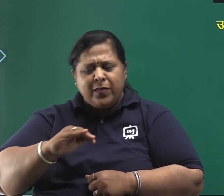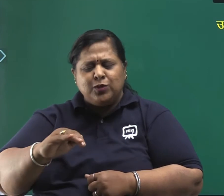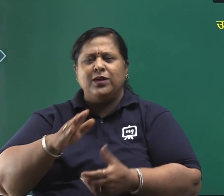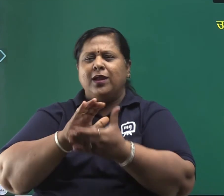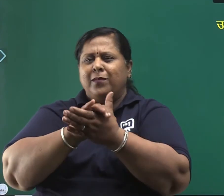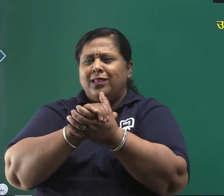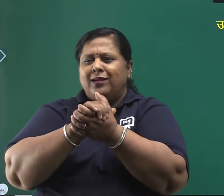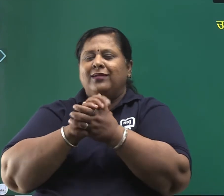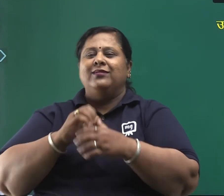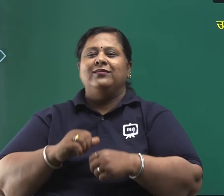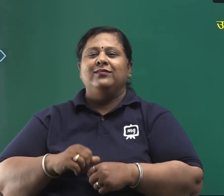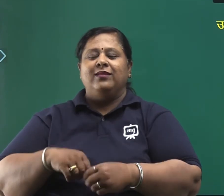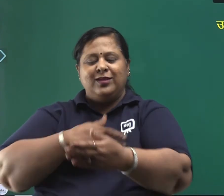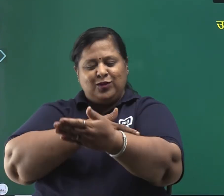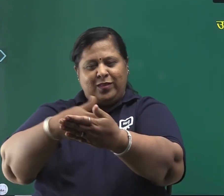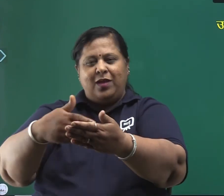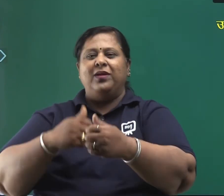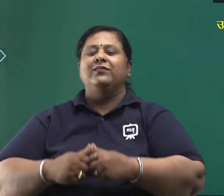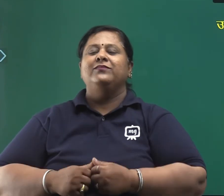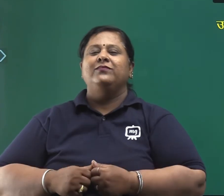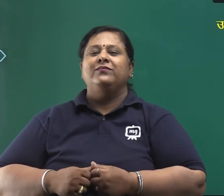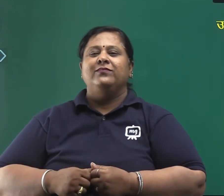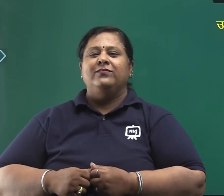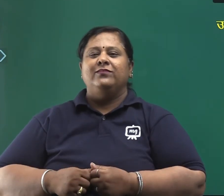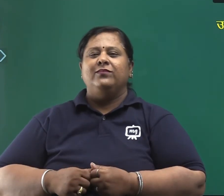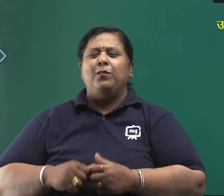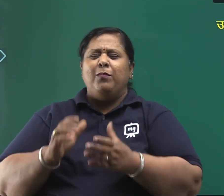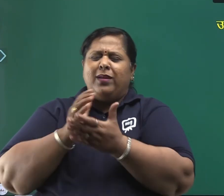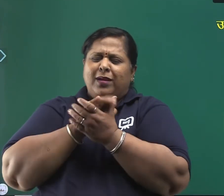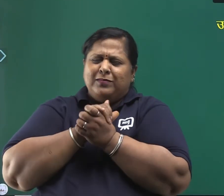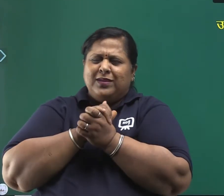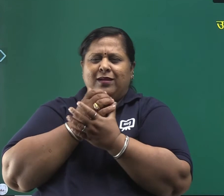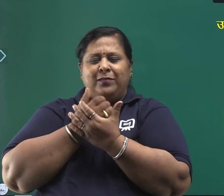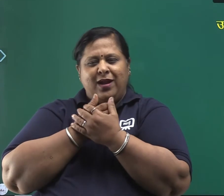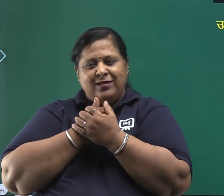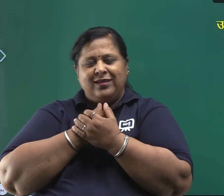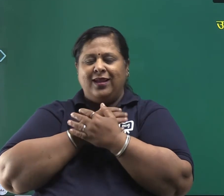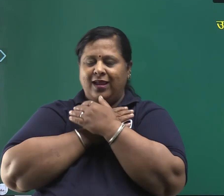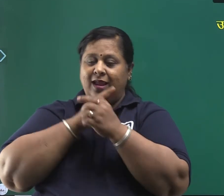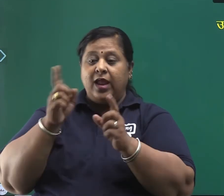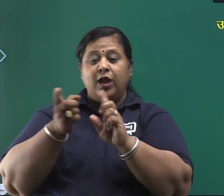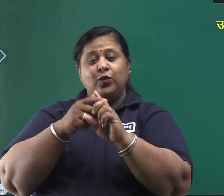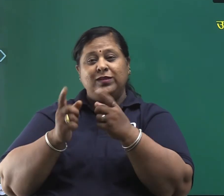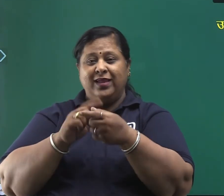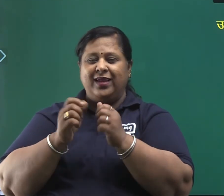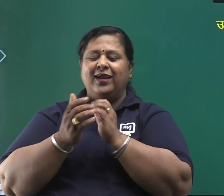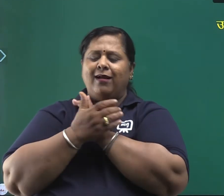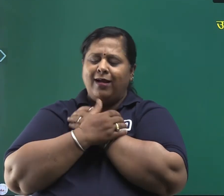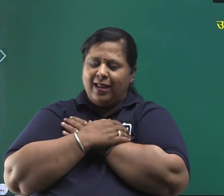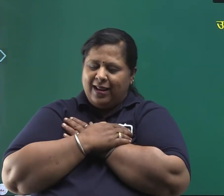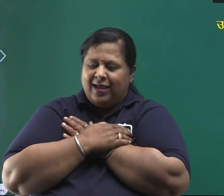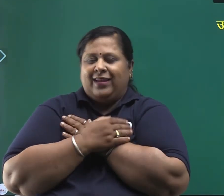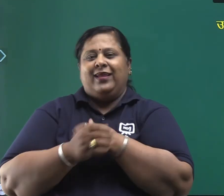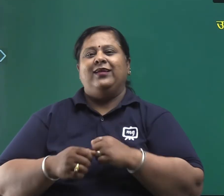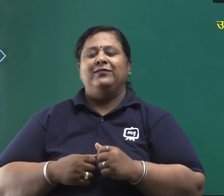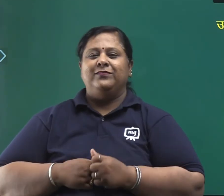मित्र सुदामा प्रेम से एक दूसरे के गले लग रहे